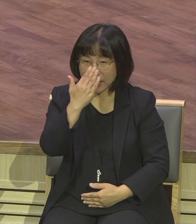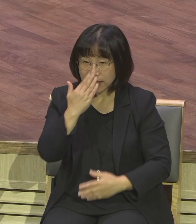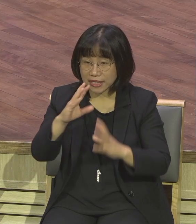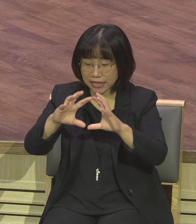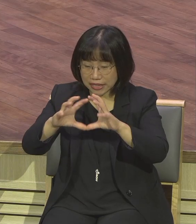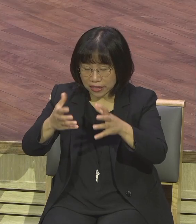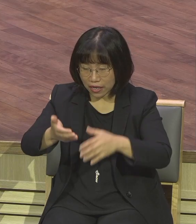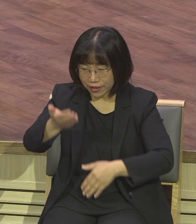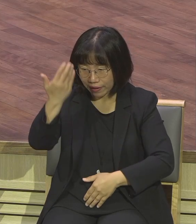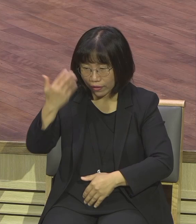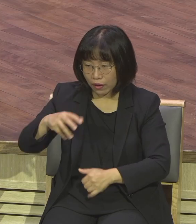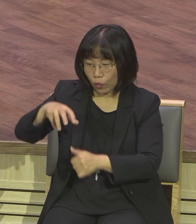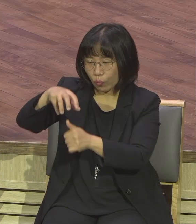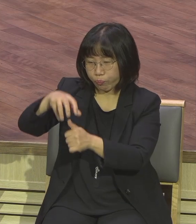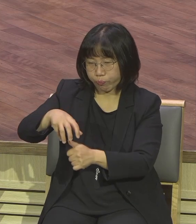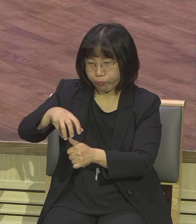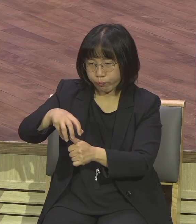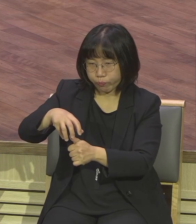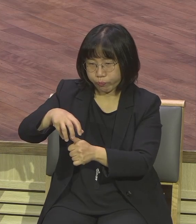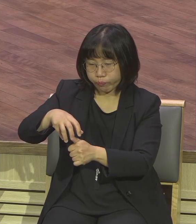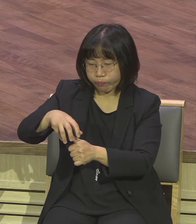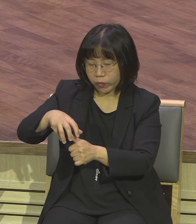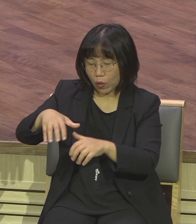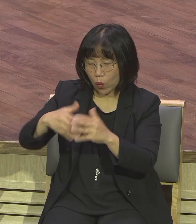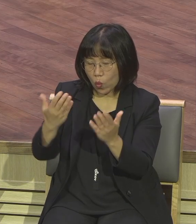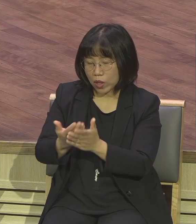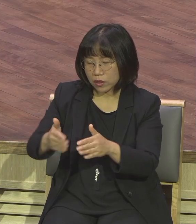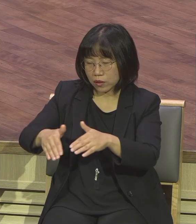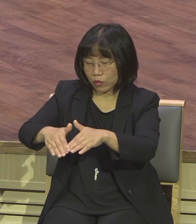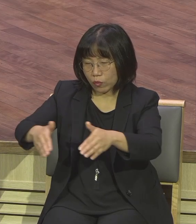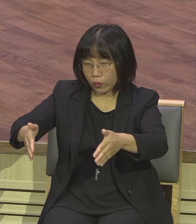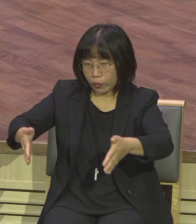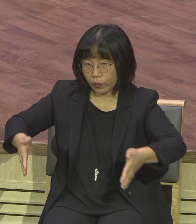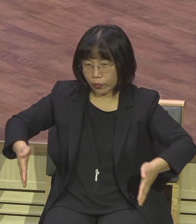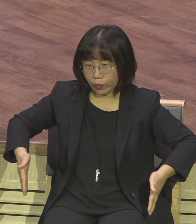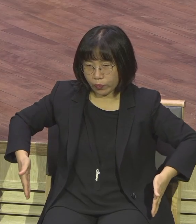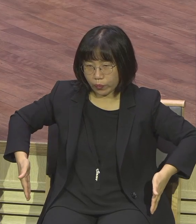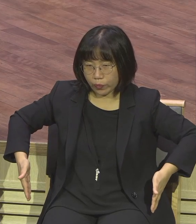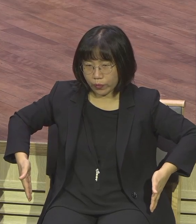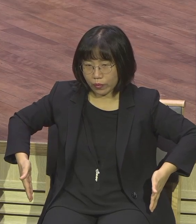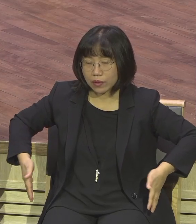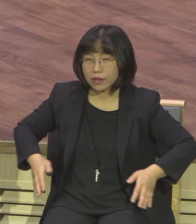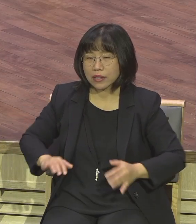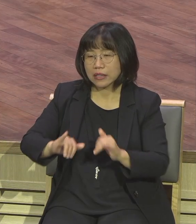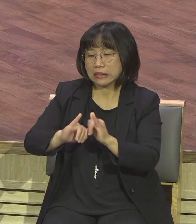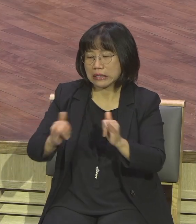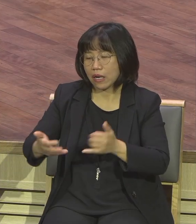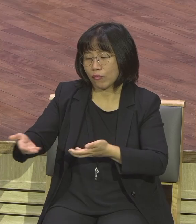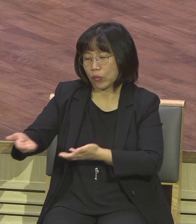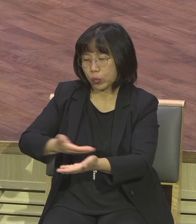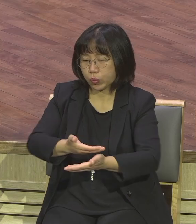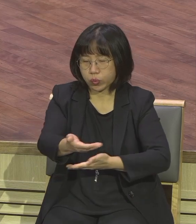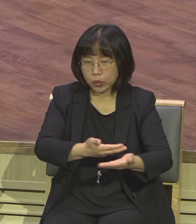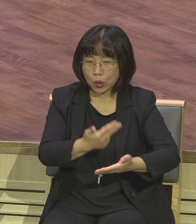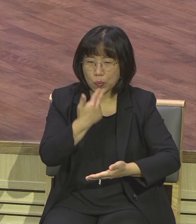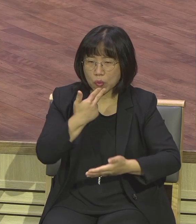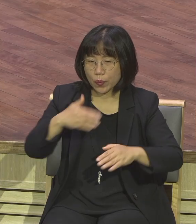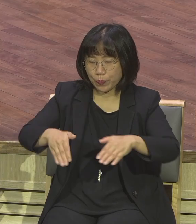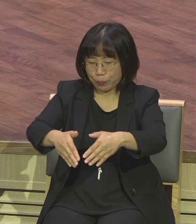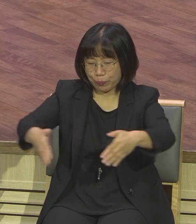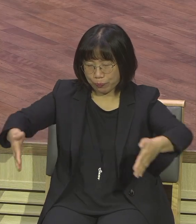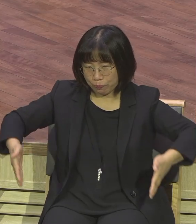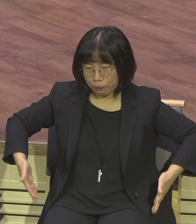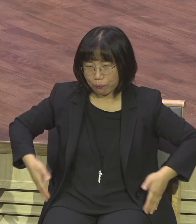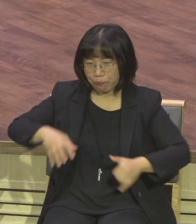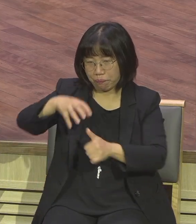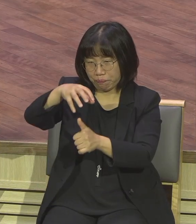있었어요. 세계적으로. 뭐 지금도 거의 그런 상태입니다만은 이스라엘이 고립 상태에